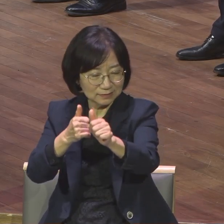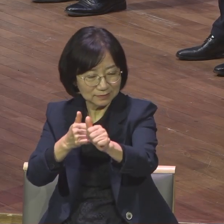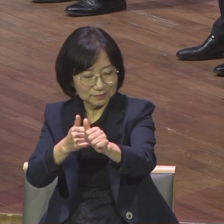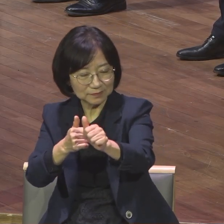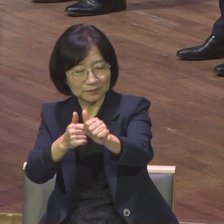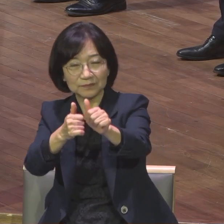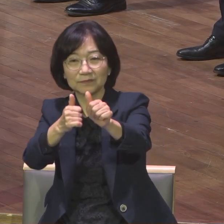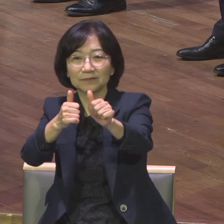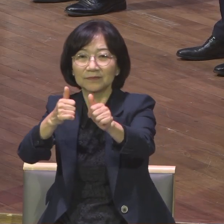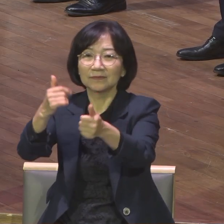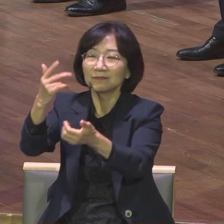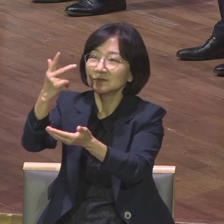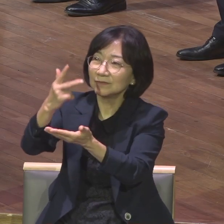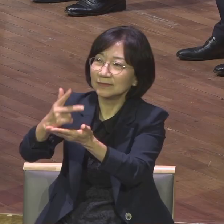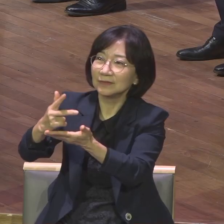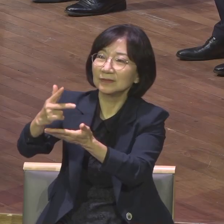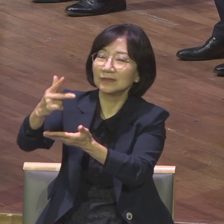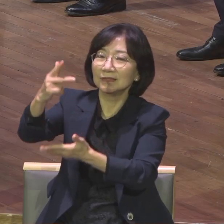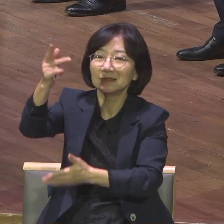따라가리